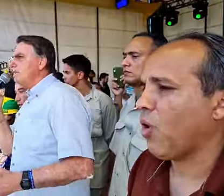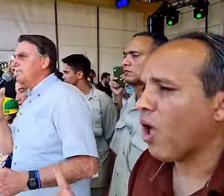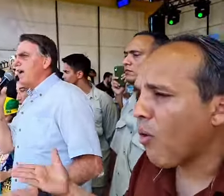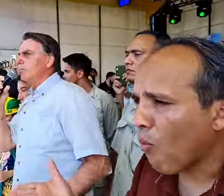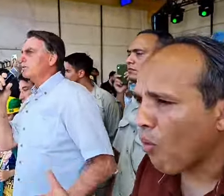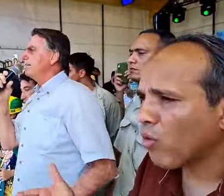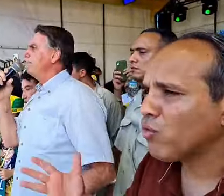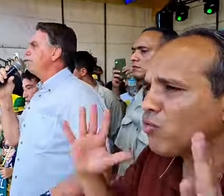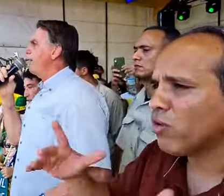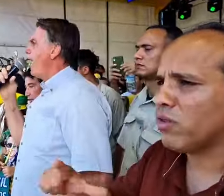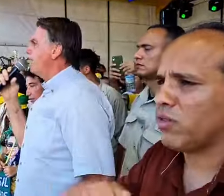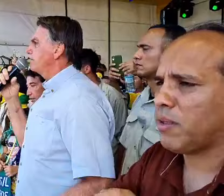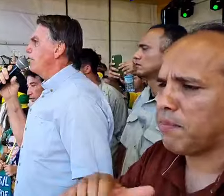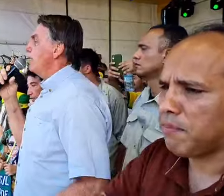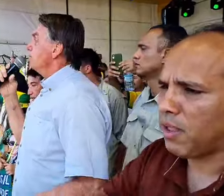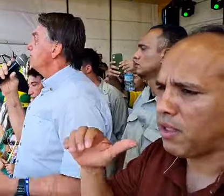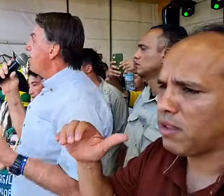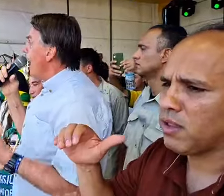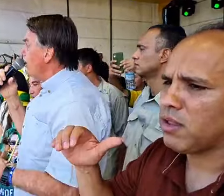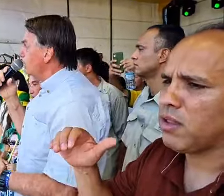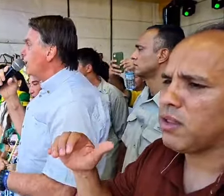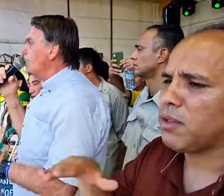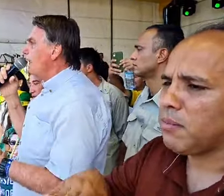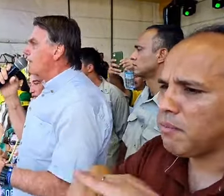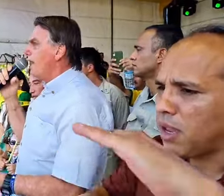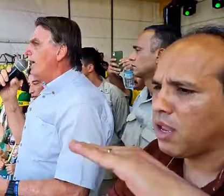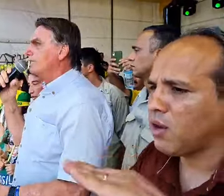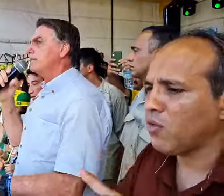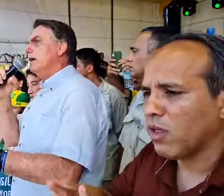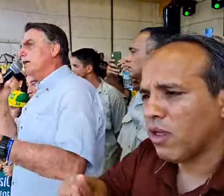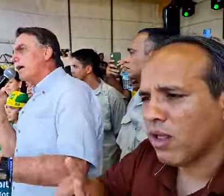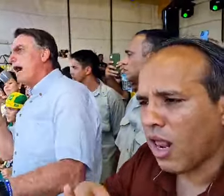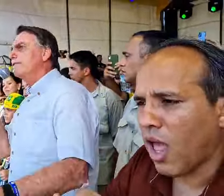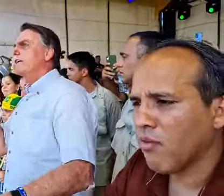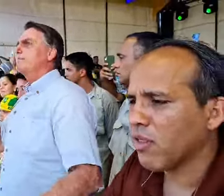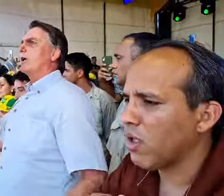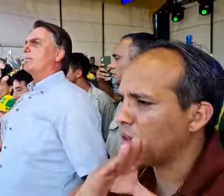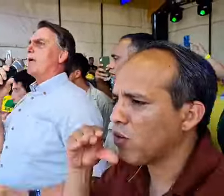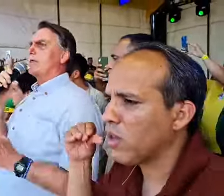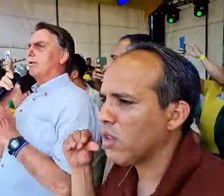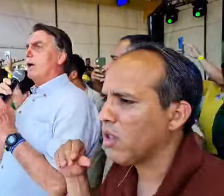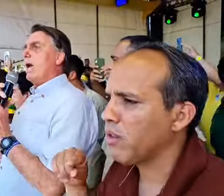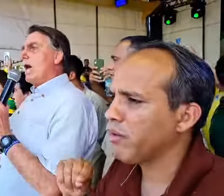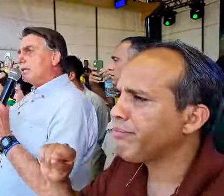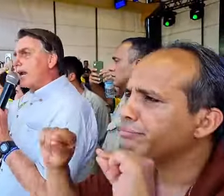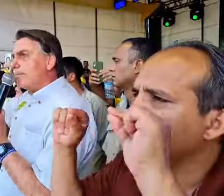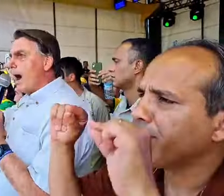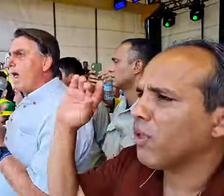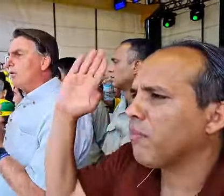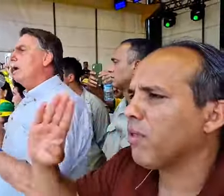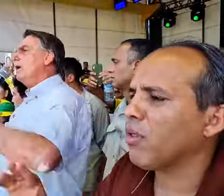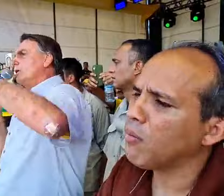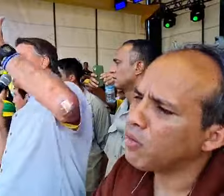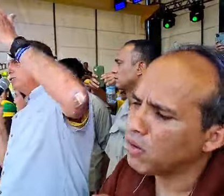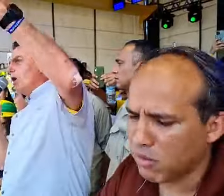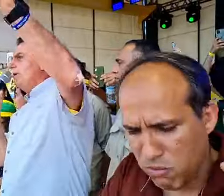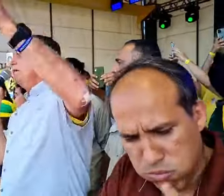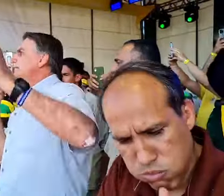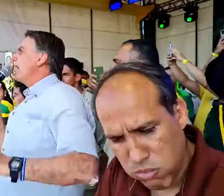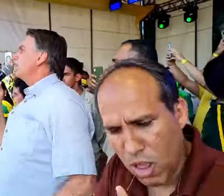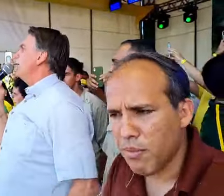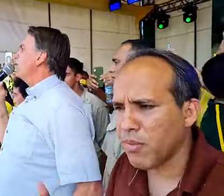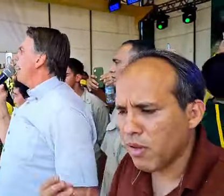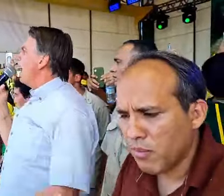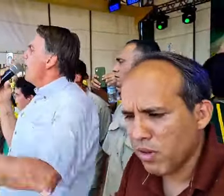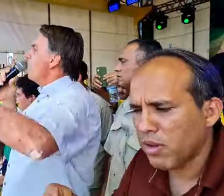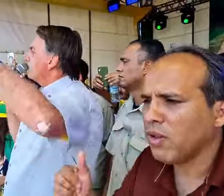Hoje nós temos cada vez mais menos adolescentes grávidas pelo Brasil. Trabalho do